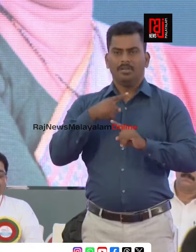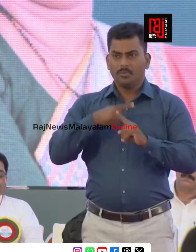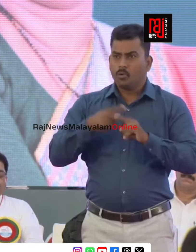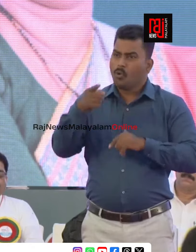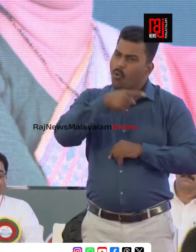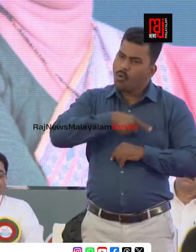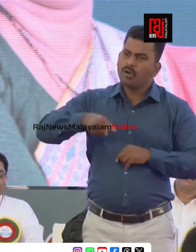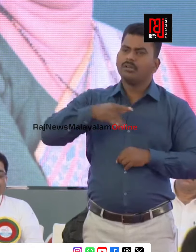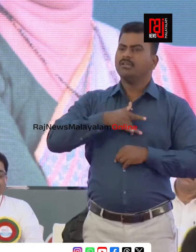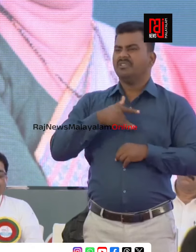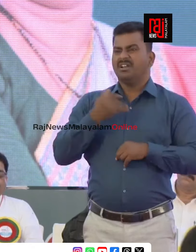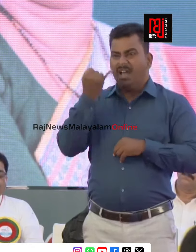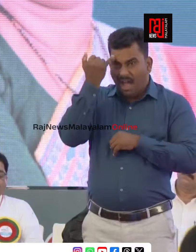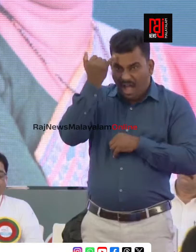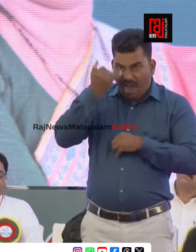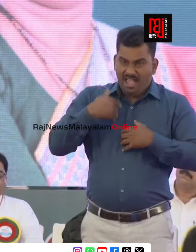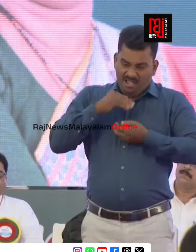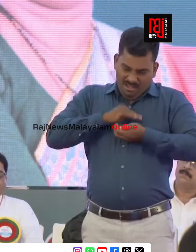ക്രോഡീകരിക്കേണ്ടതുണ്ട്.